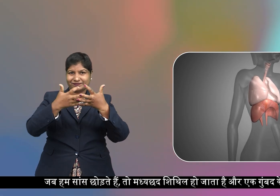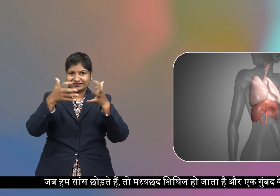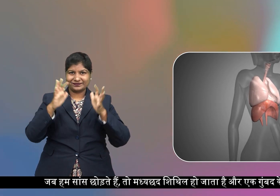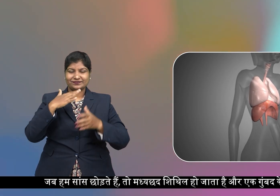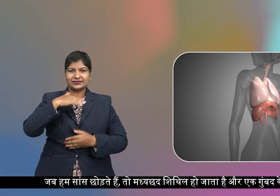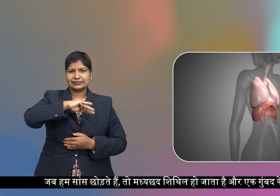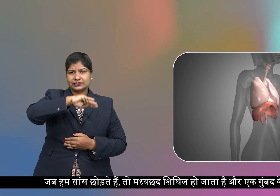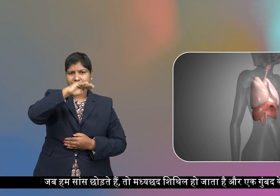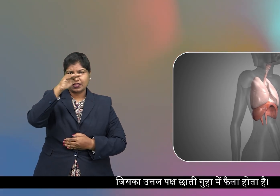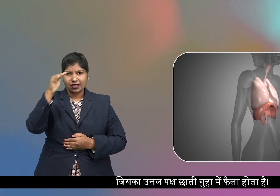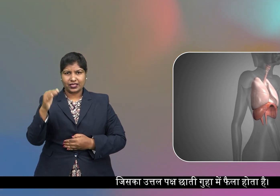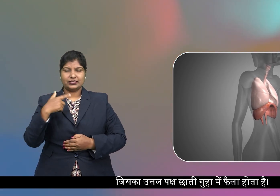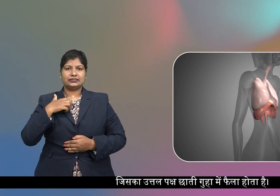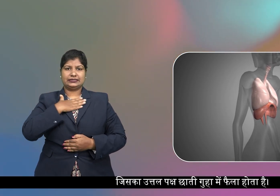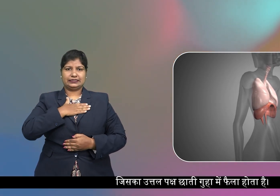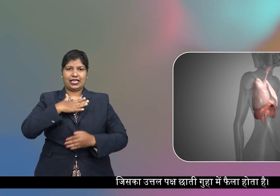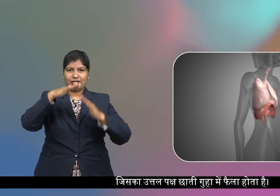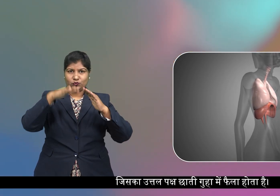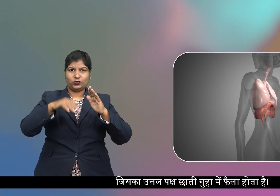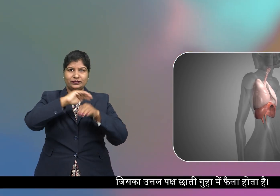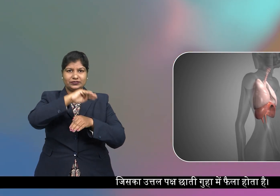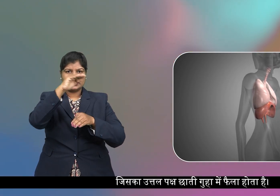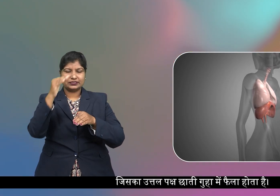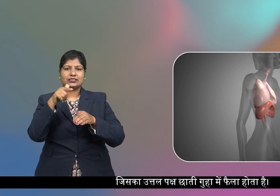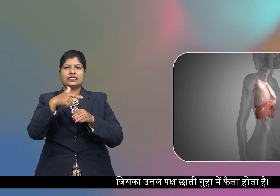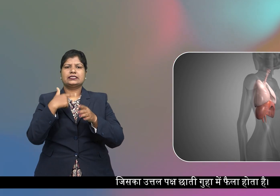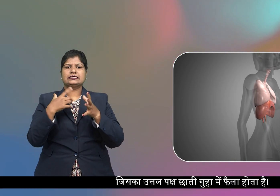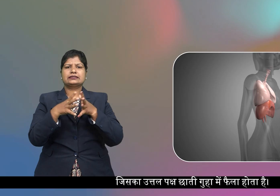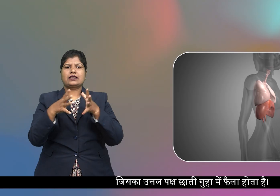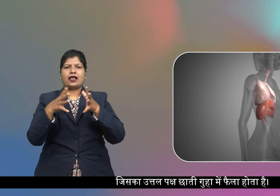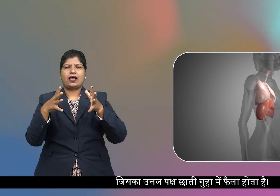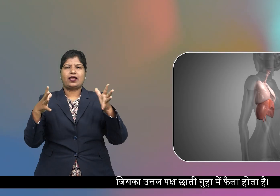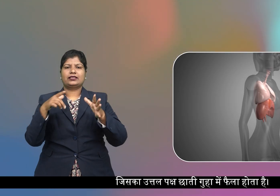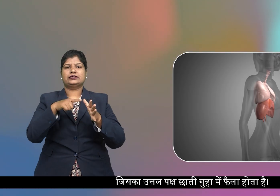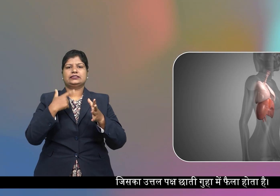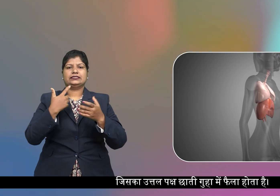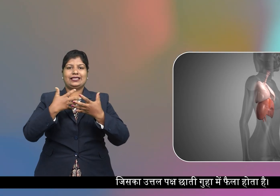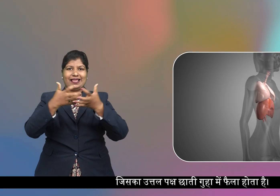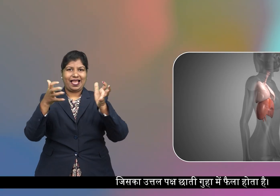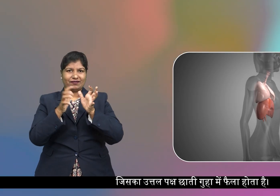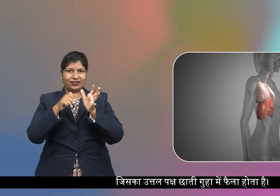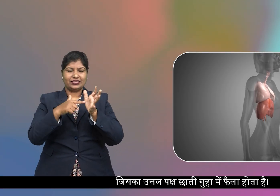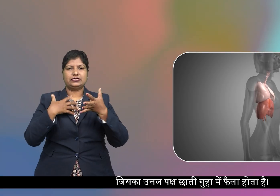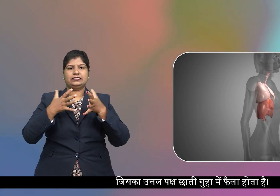में होता है जिसका उत्तल पक्ष छाती गुहा में फैला होता